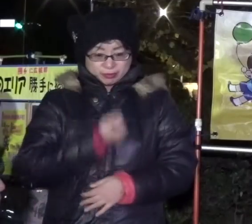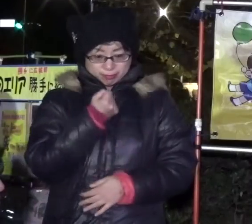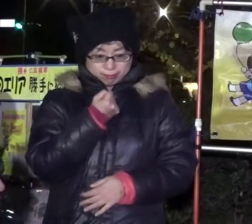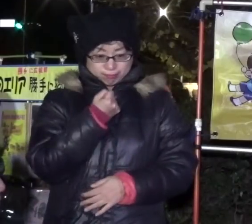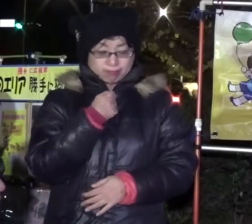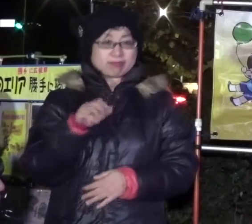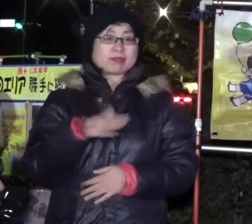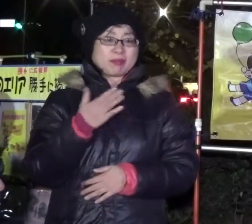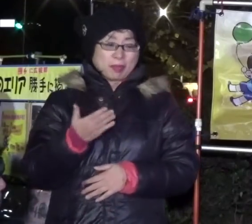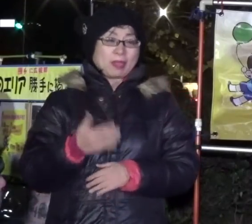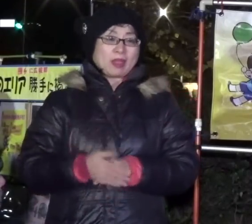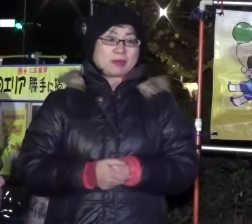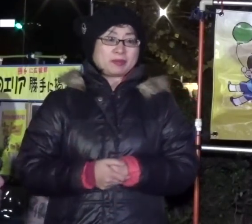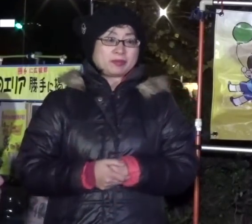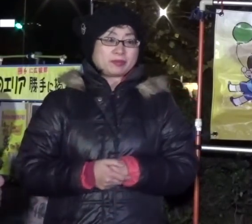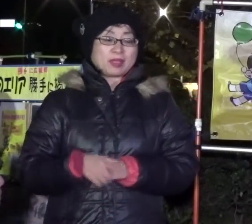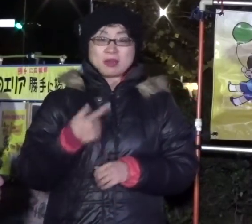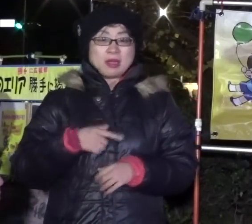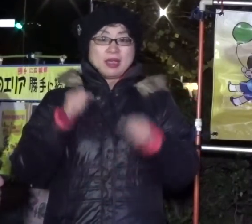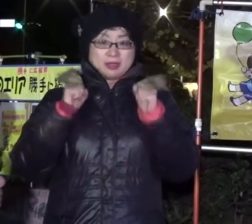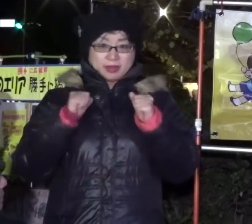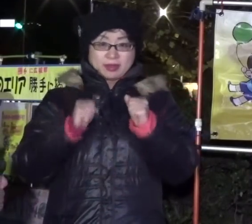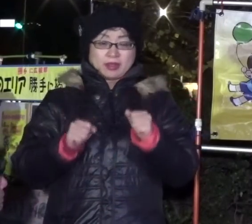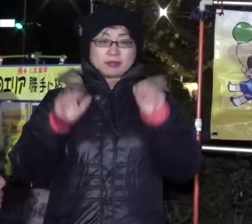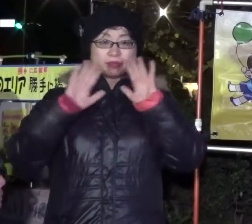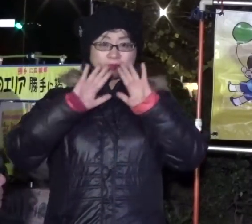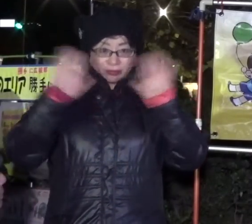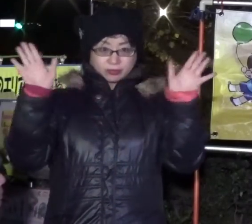ですけれど、でも私は元気で明るく